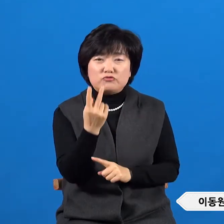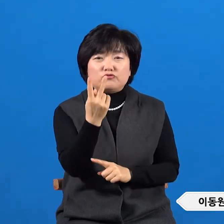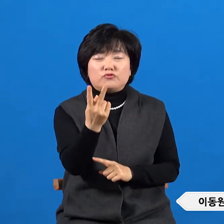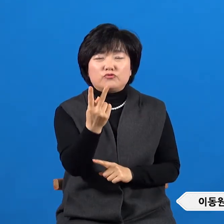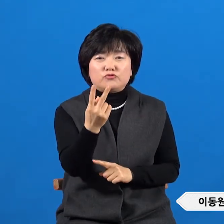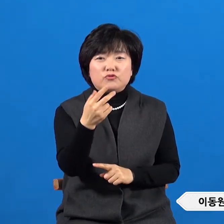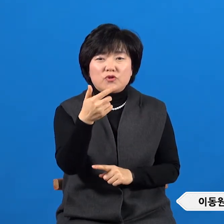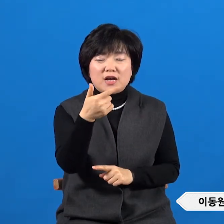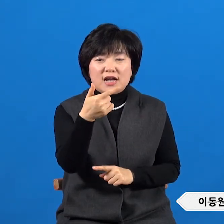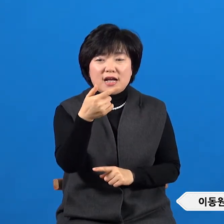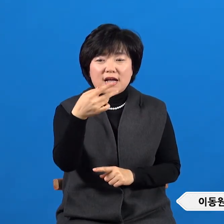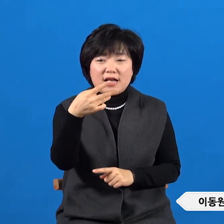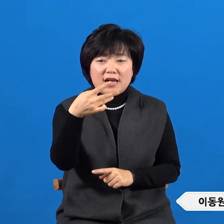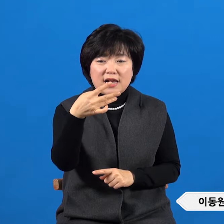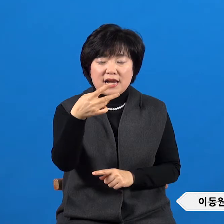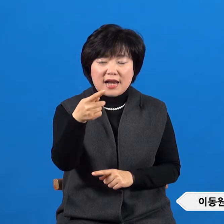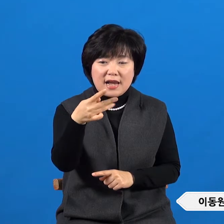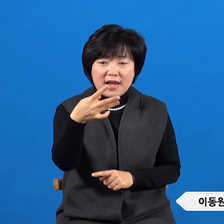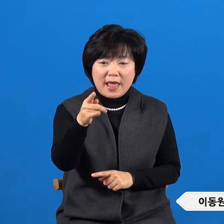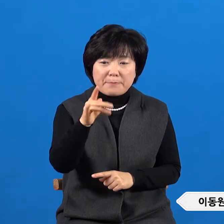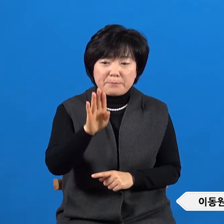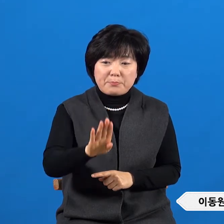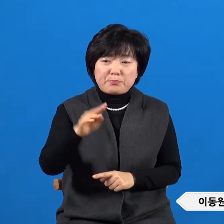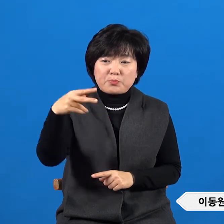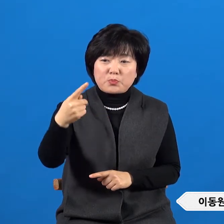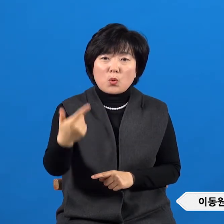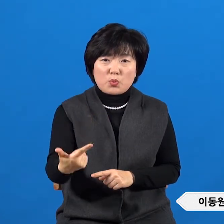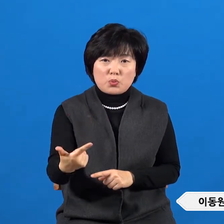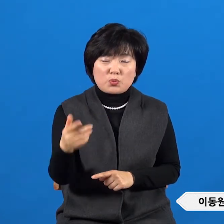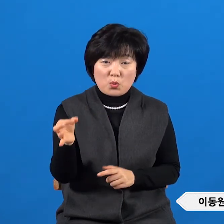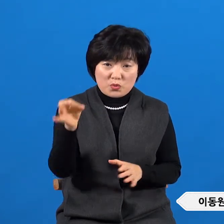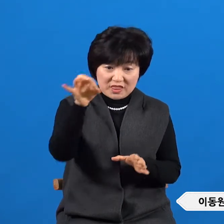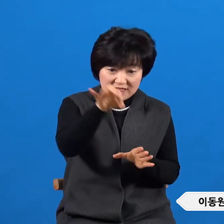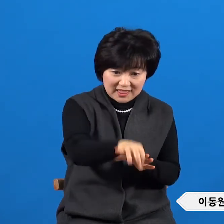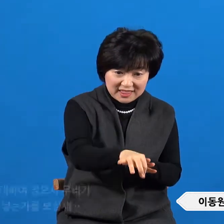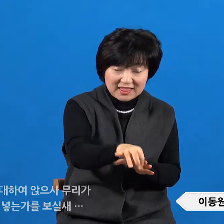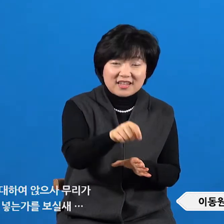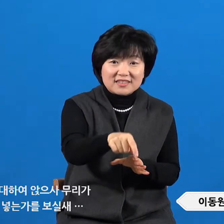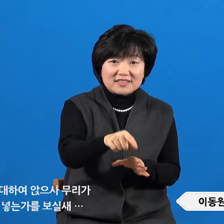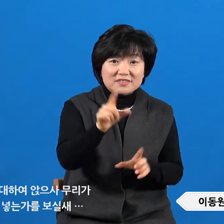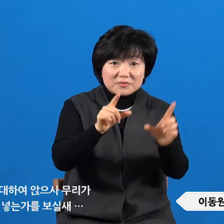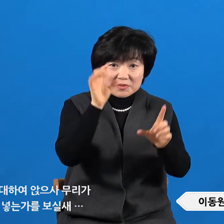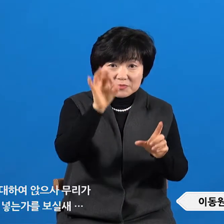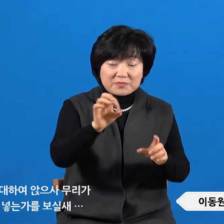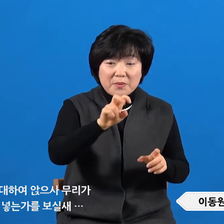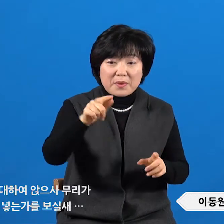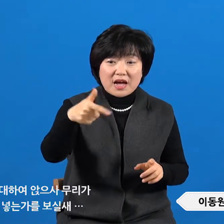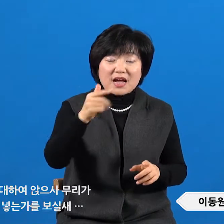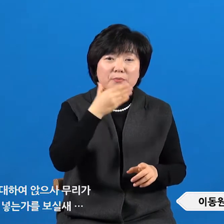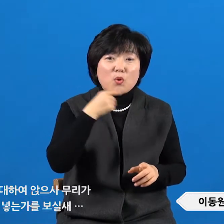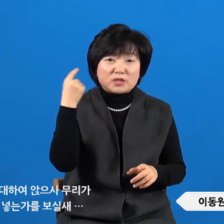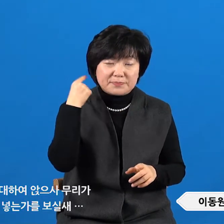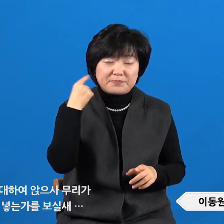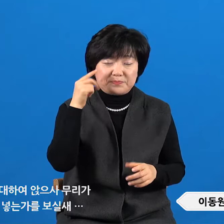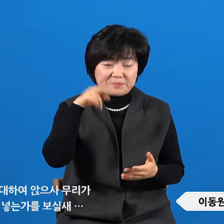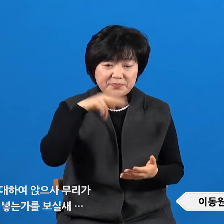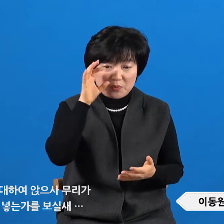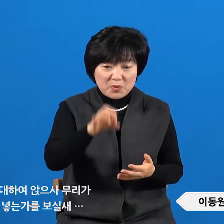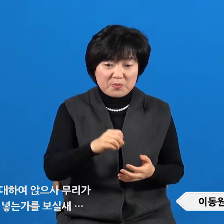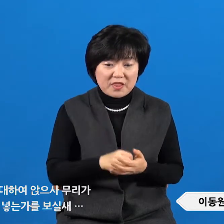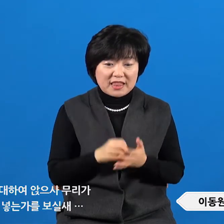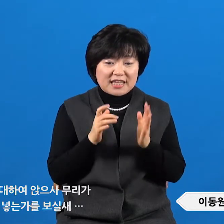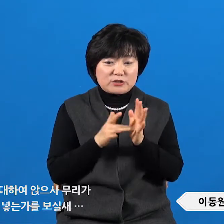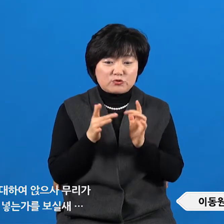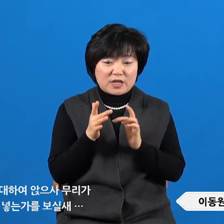기술하는 방식을 주목해서 한번 읽어보십시오. 마가복음 12장 41절입니다. 같이 읽겠습니다.